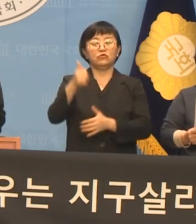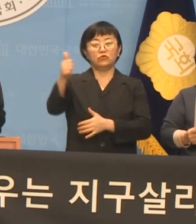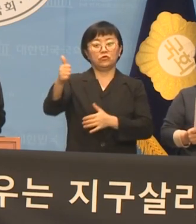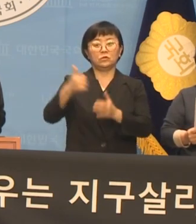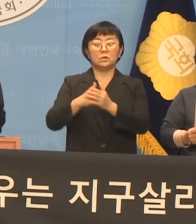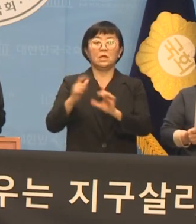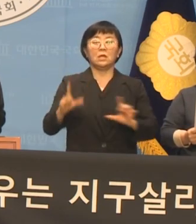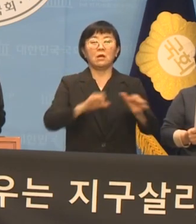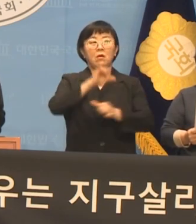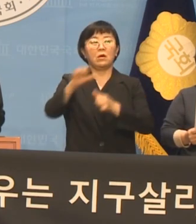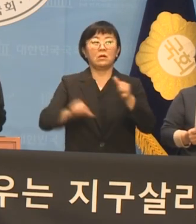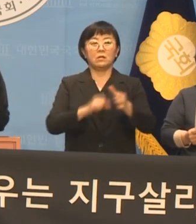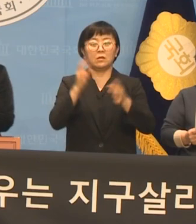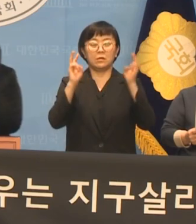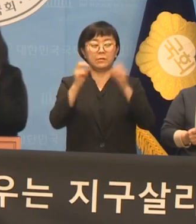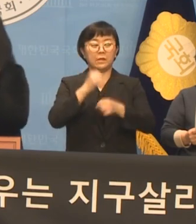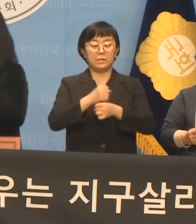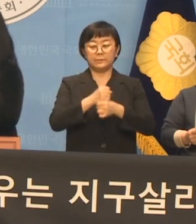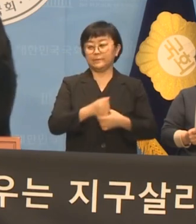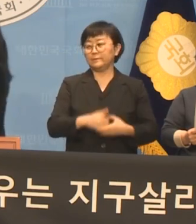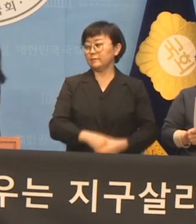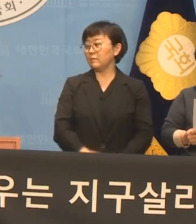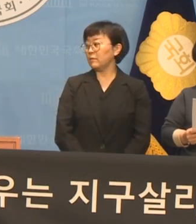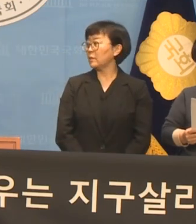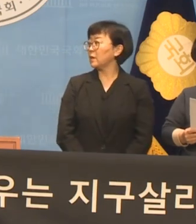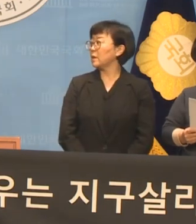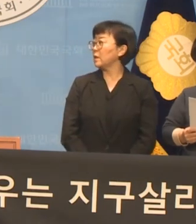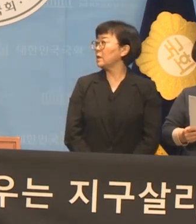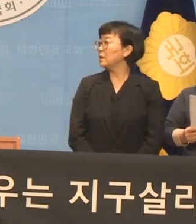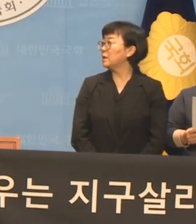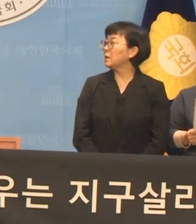생태 기업을 탄생시키자.